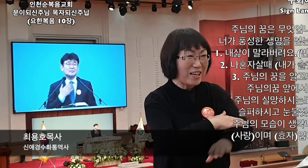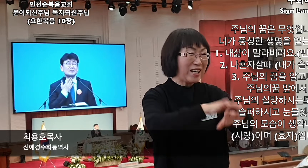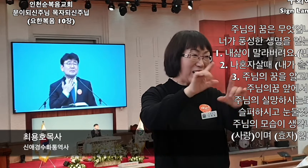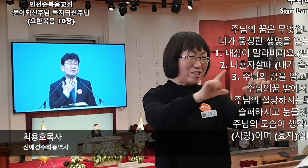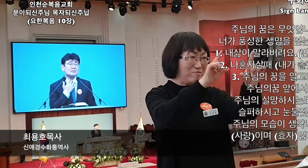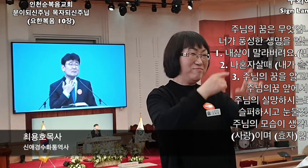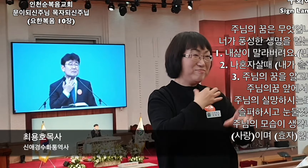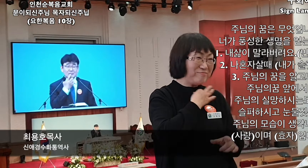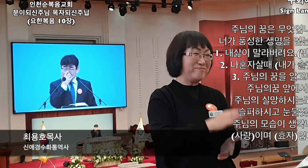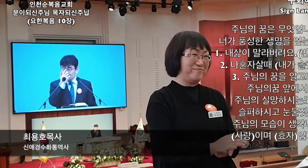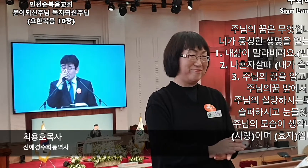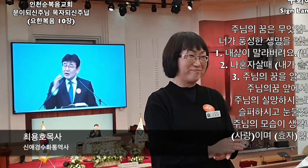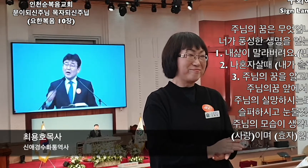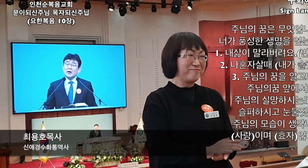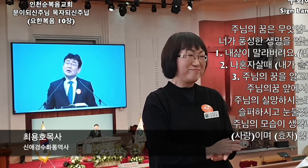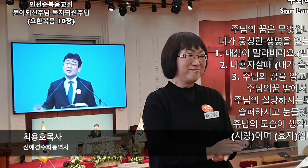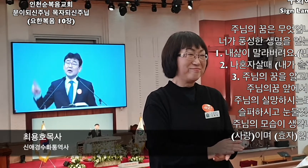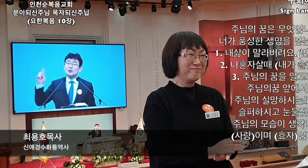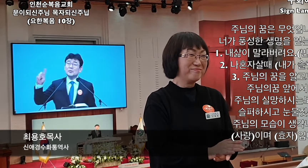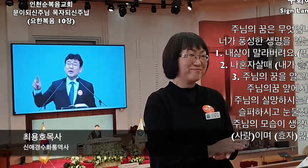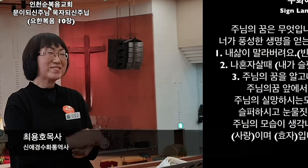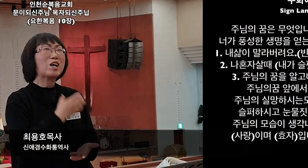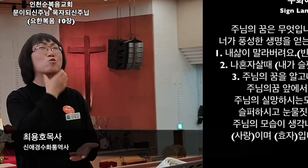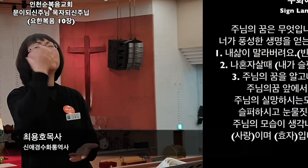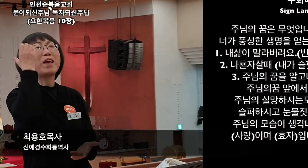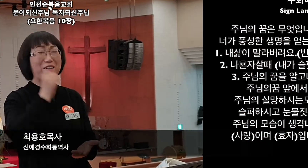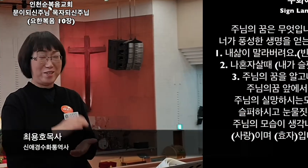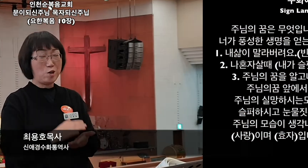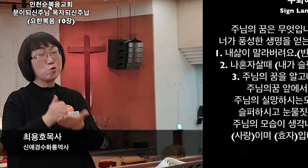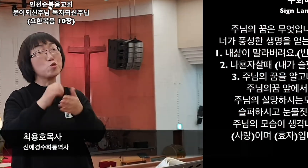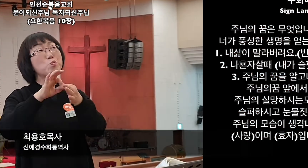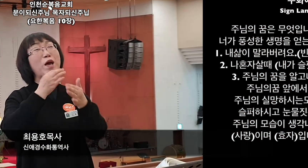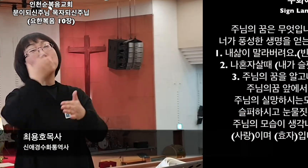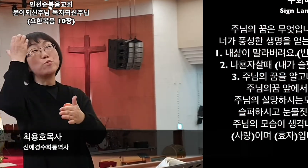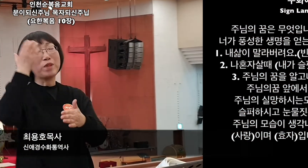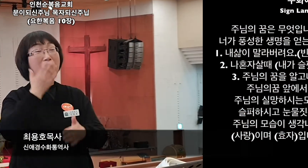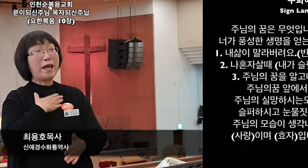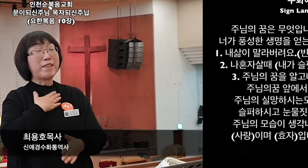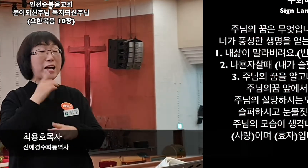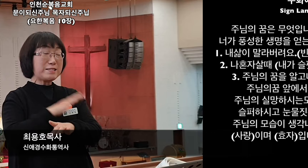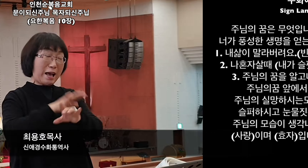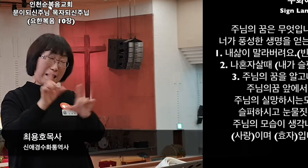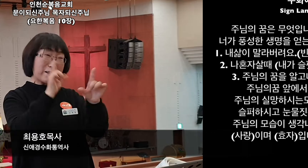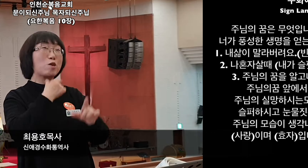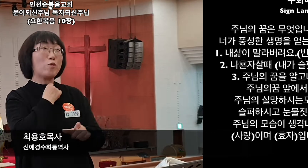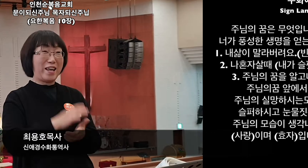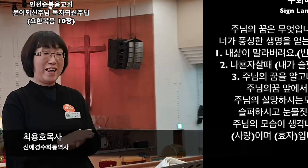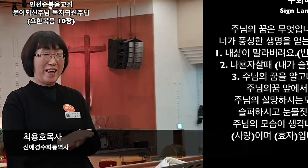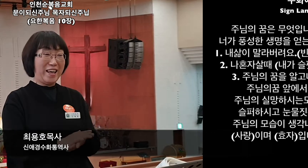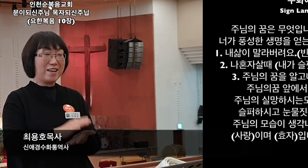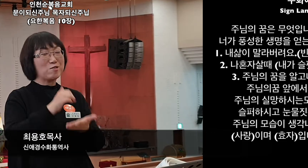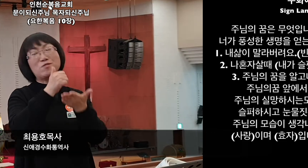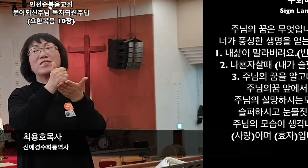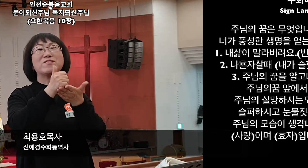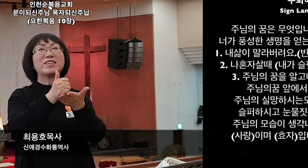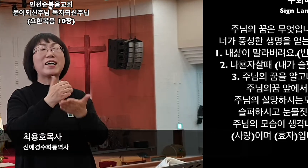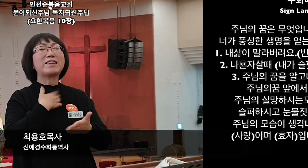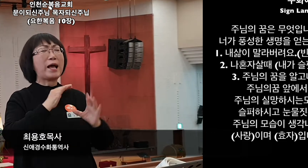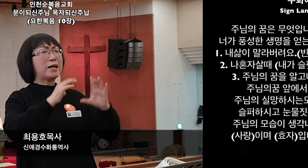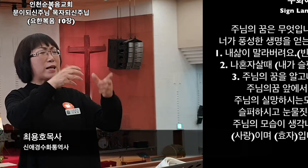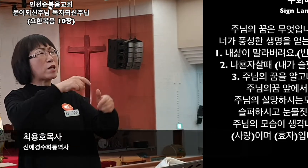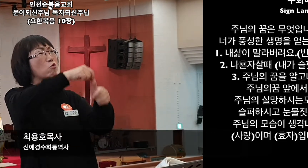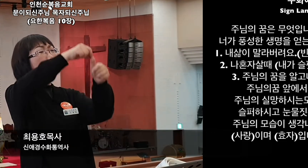잘 살기 원하십니다. 그게 꿈이에요. 내가 뭘 하겠다는 게, 주께서 꿈꾸시는 게 내가